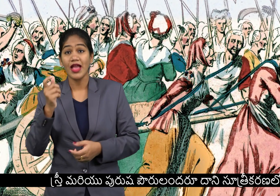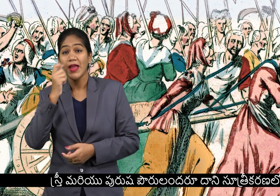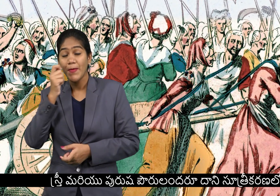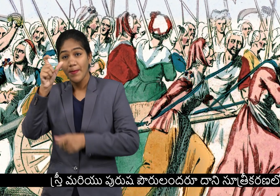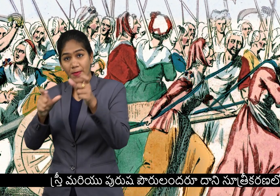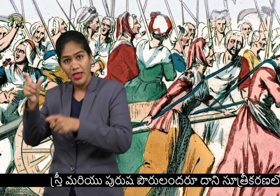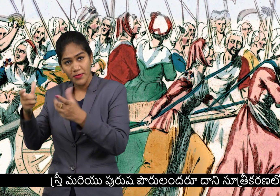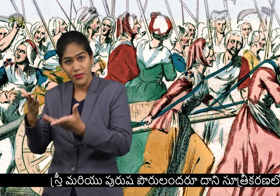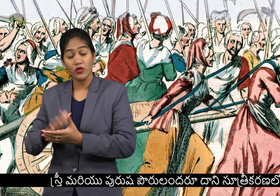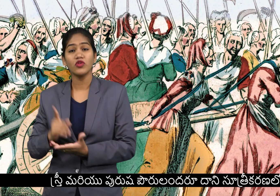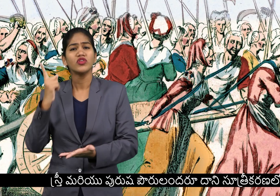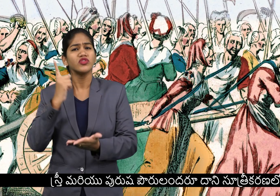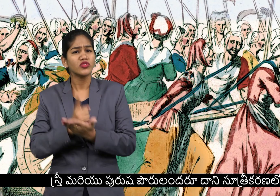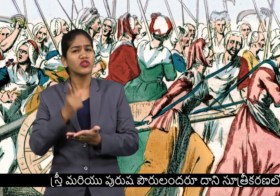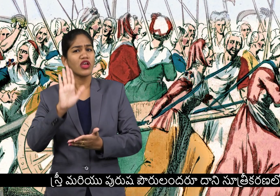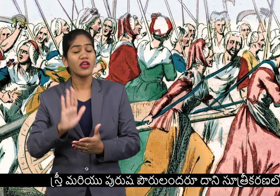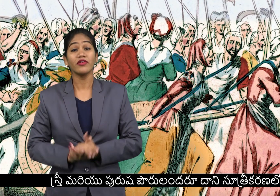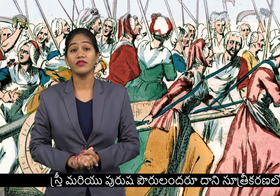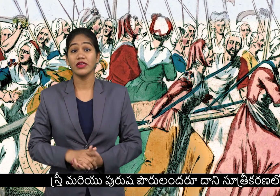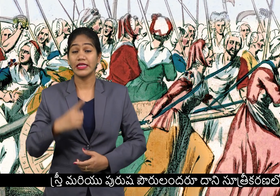దాని సూత్రీకరణలో వ్యక్తిగతంగా